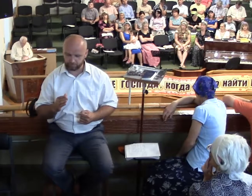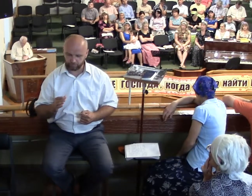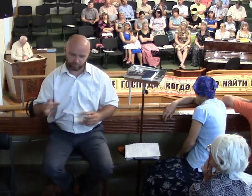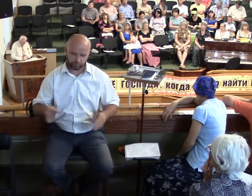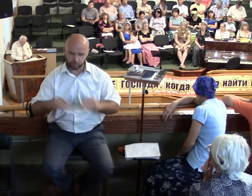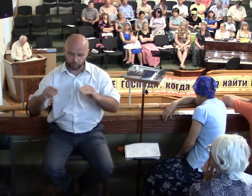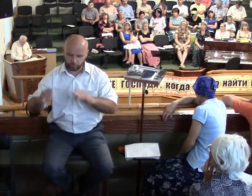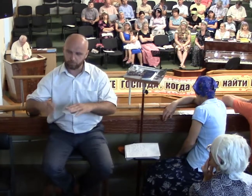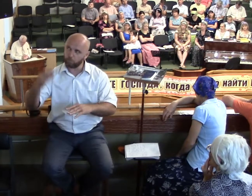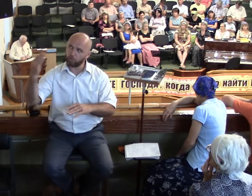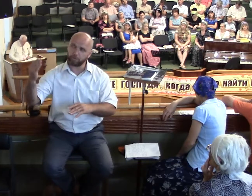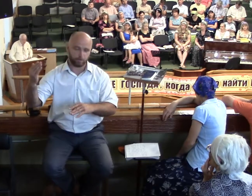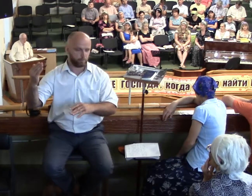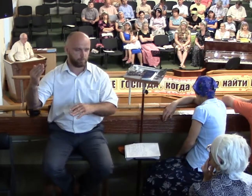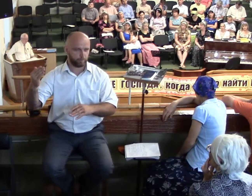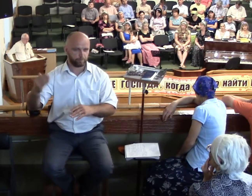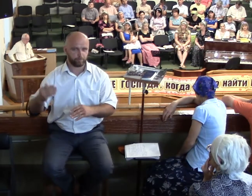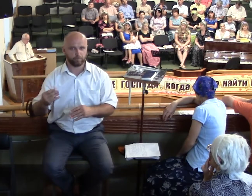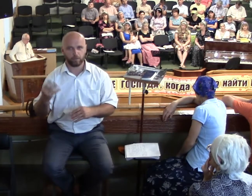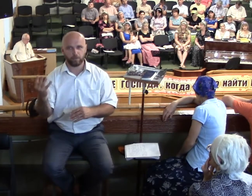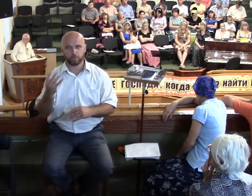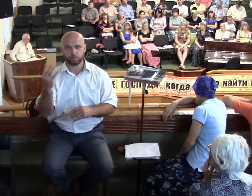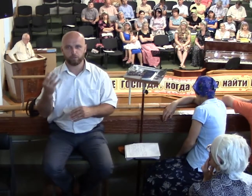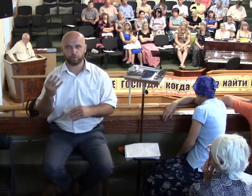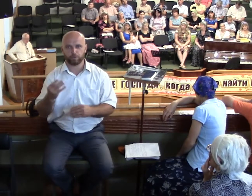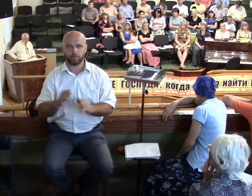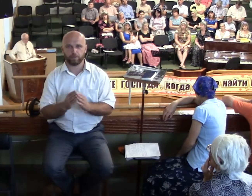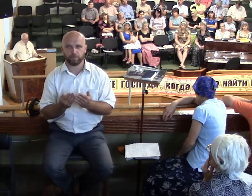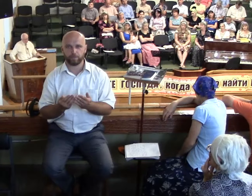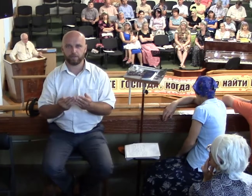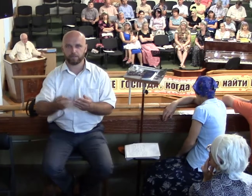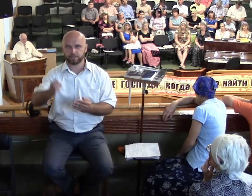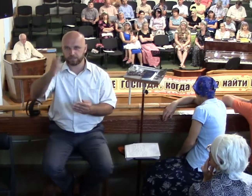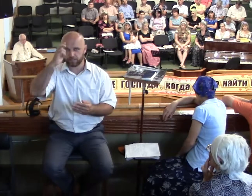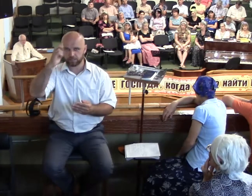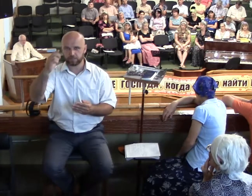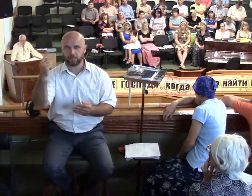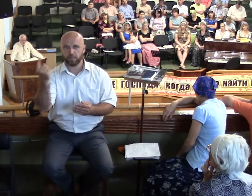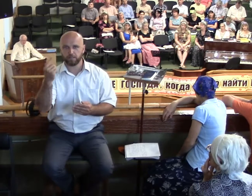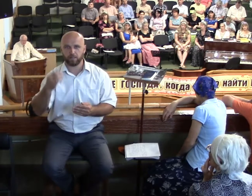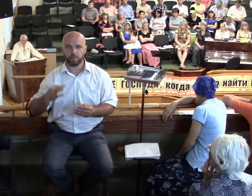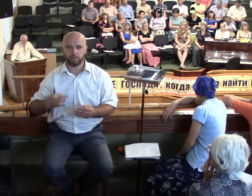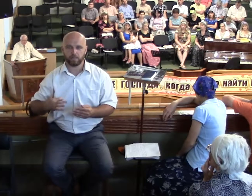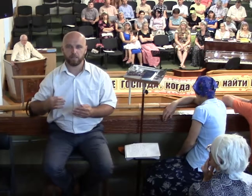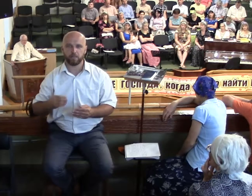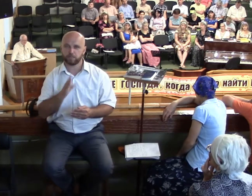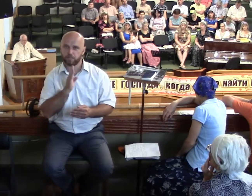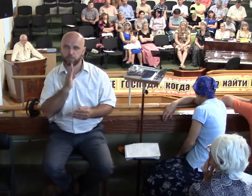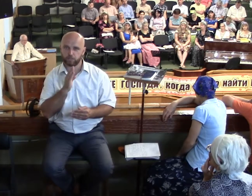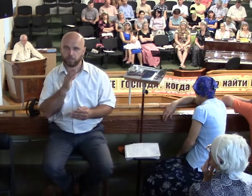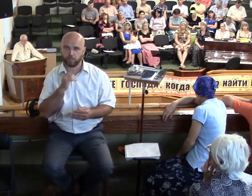Четвертая книга Царств, 4 глава, 9 стих. Одна женщина сказала о Божьем